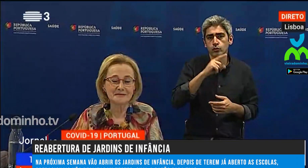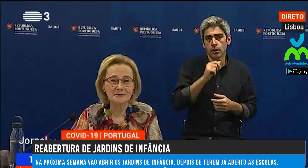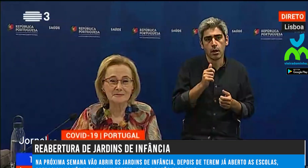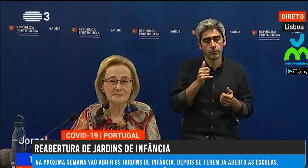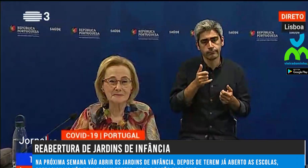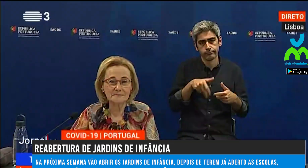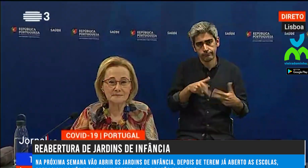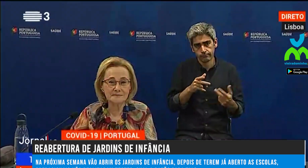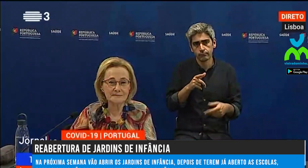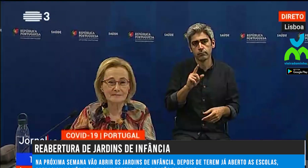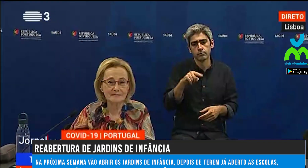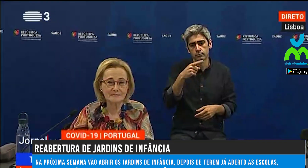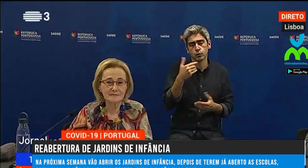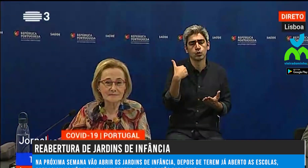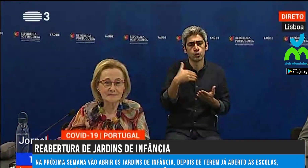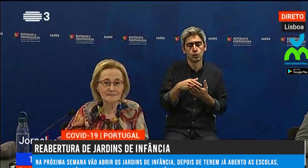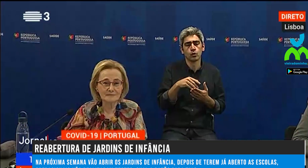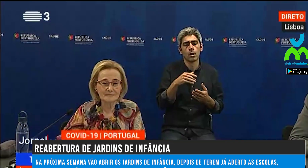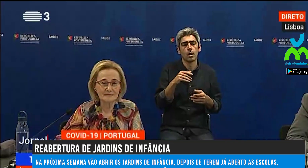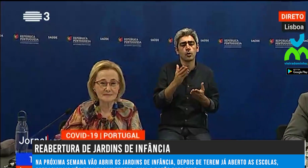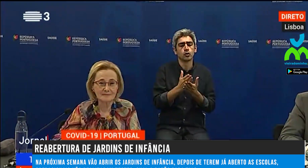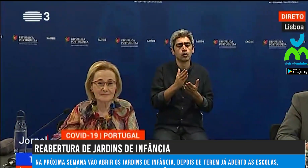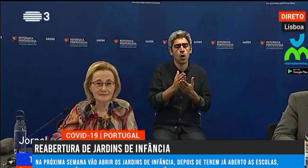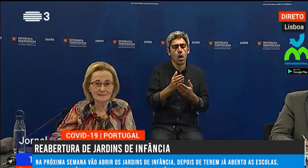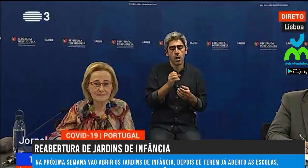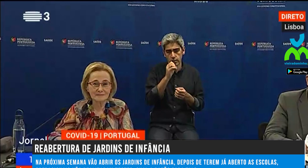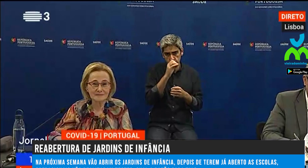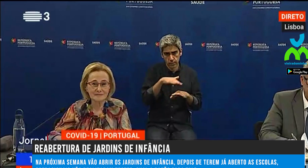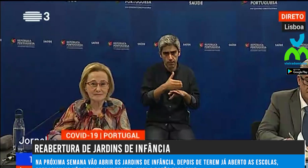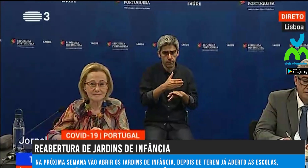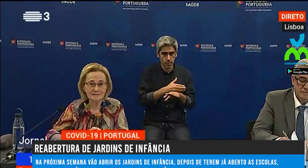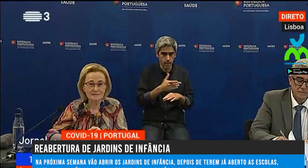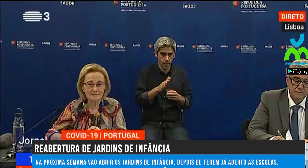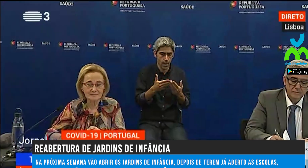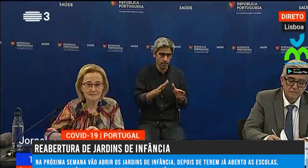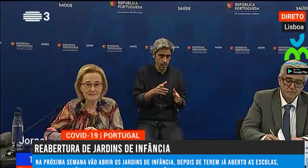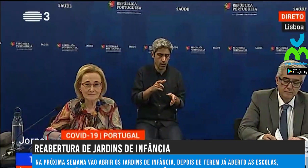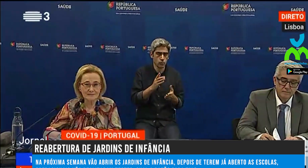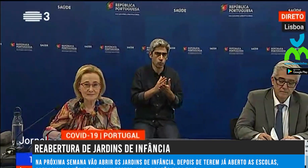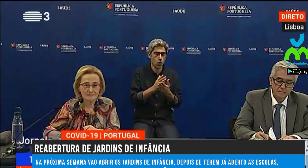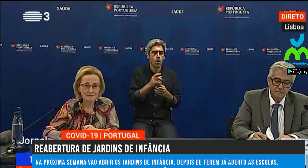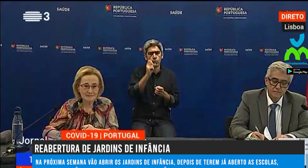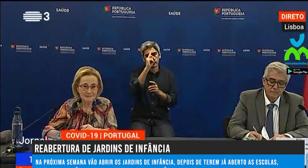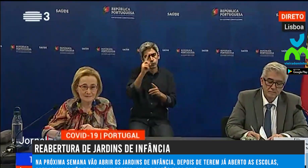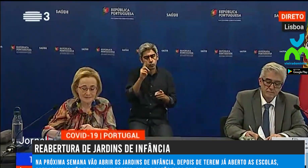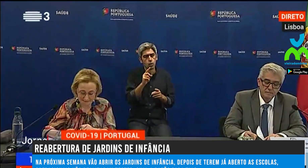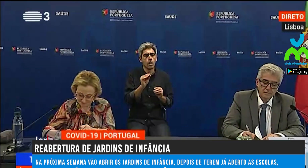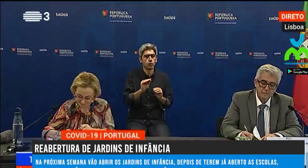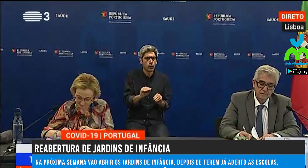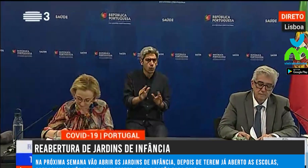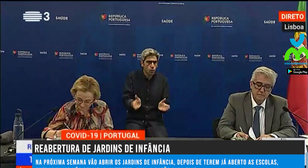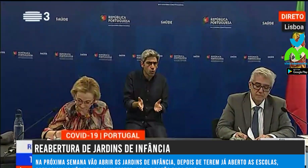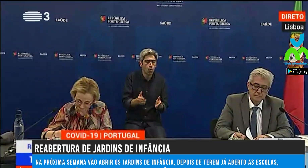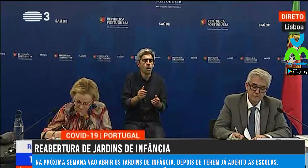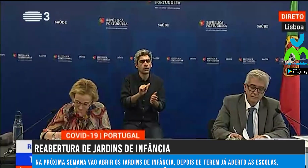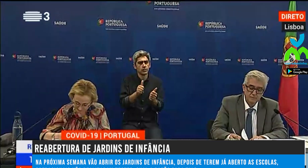próxima segunda-feira vão abrir os jardins de infância, depois já terem aberto as escolas. Professores, educadores de infância e assistentes operacionais, que na sua